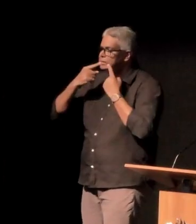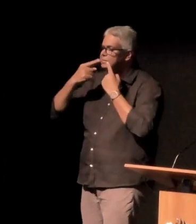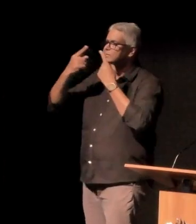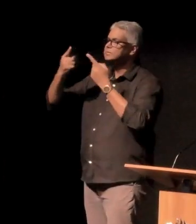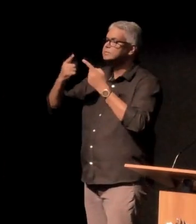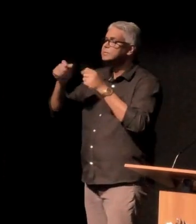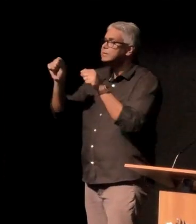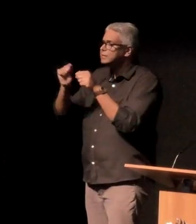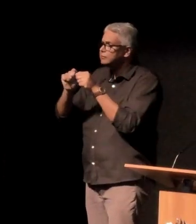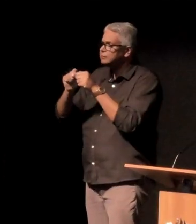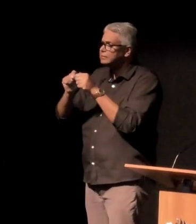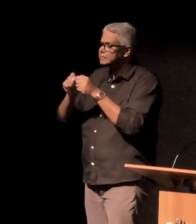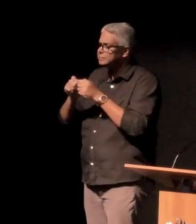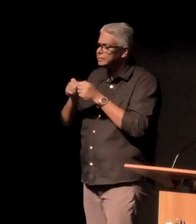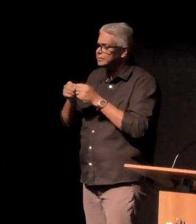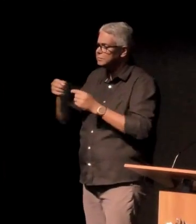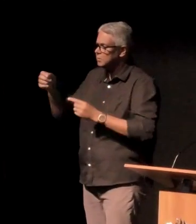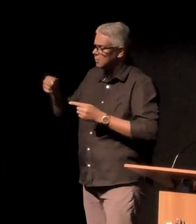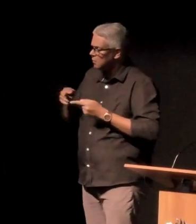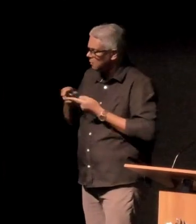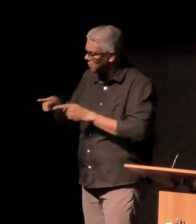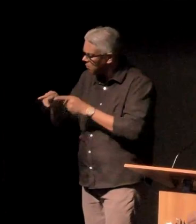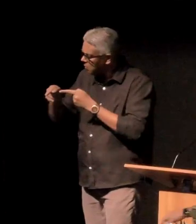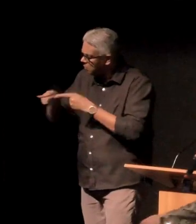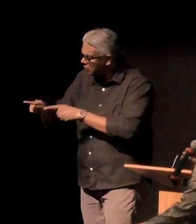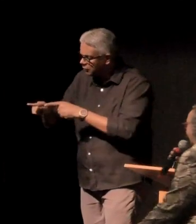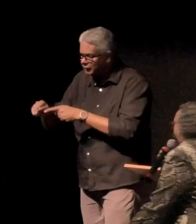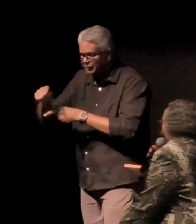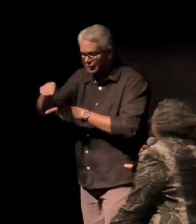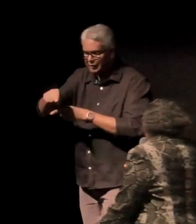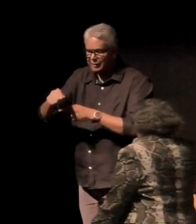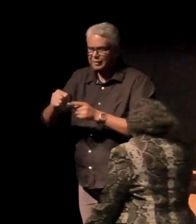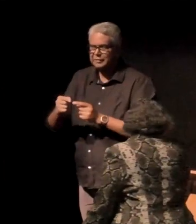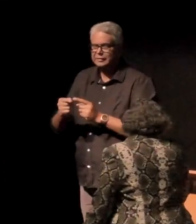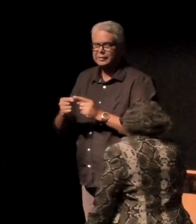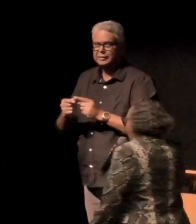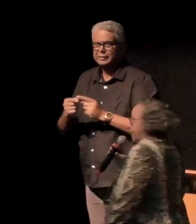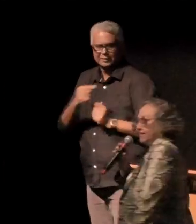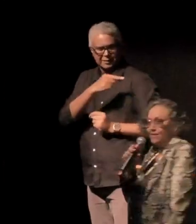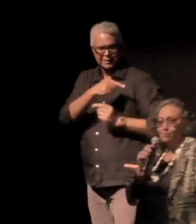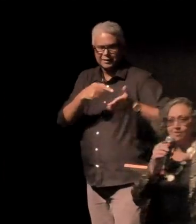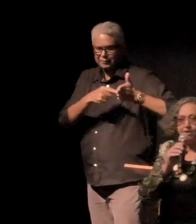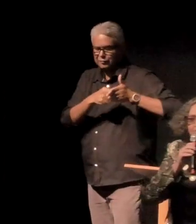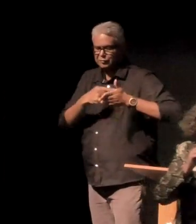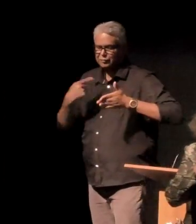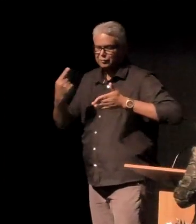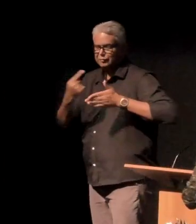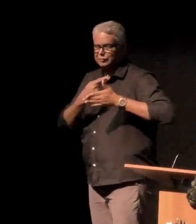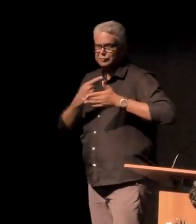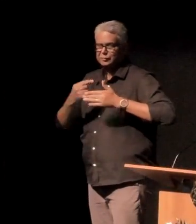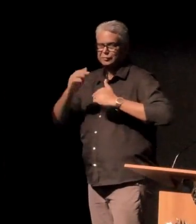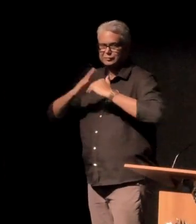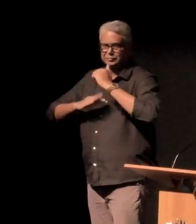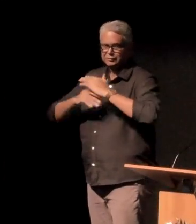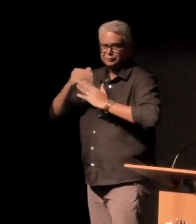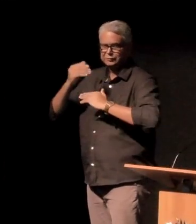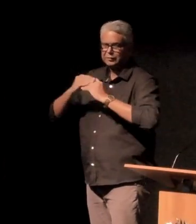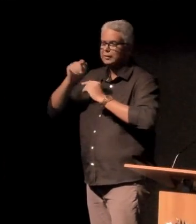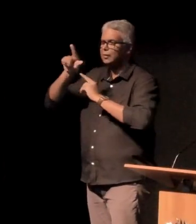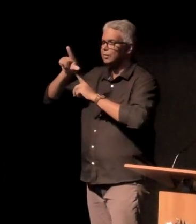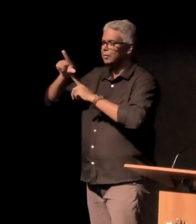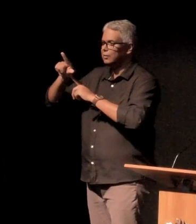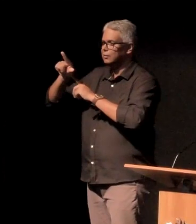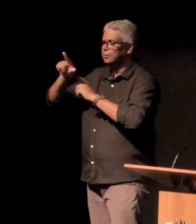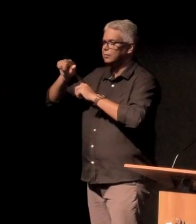mesmo até uma provocação Estamos aqui com a nossa sub que a gente provocar e estamos aqui com a Lívia